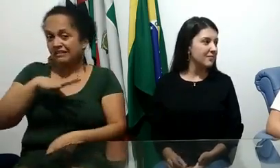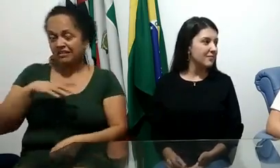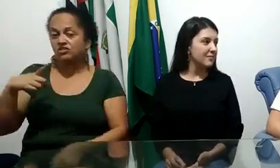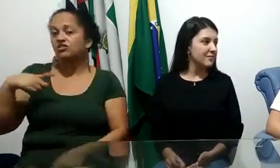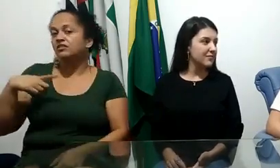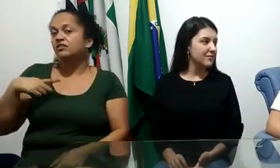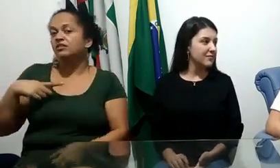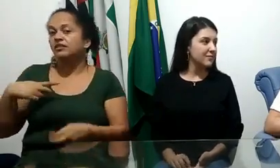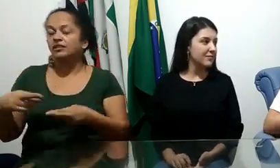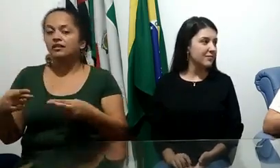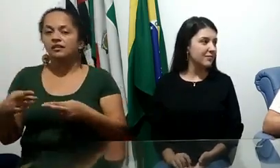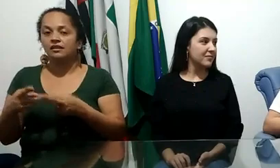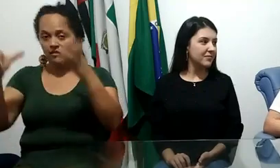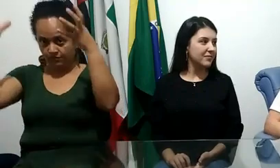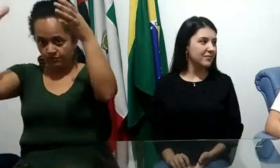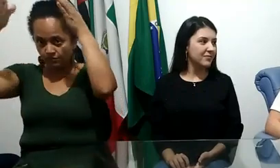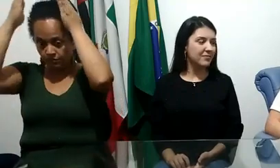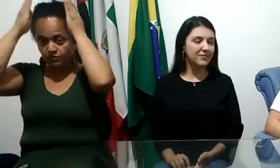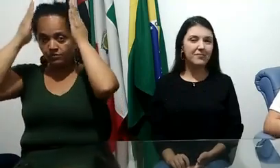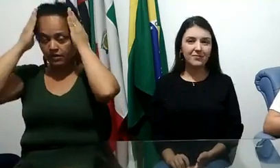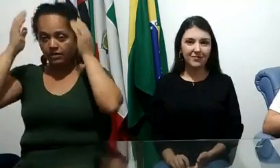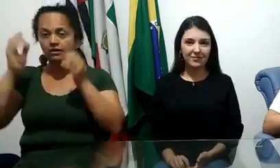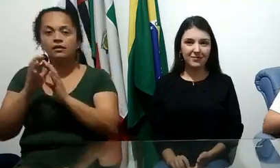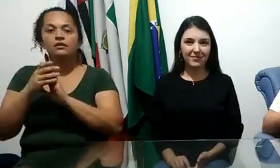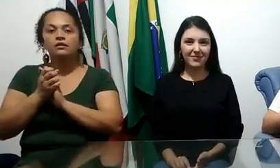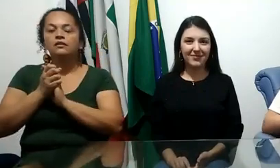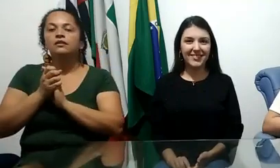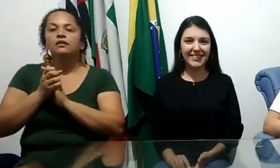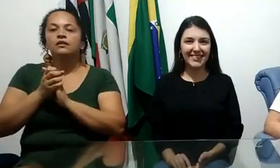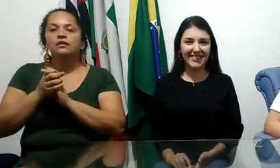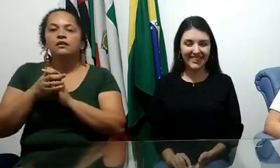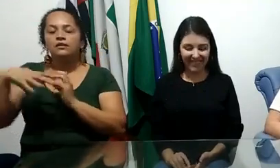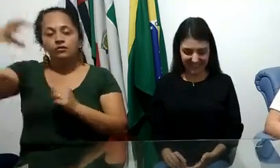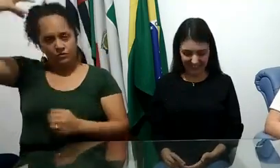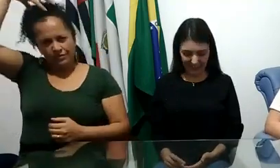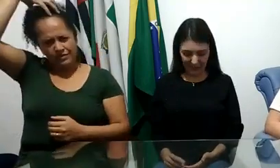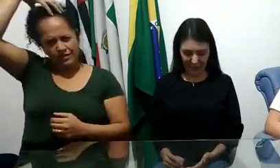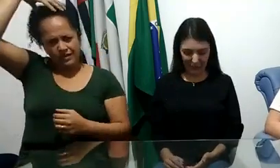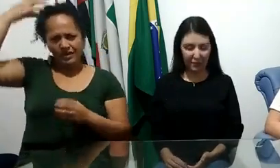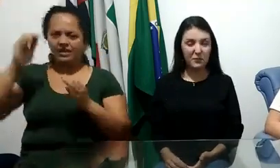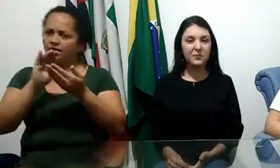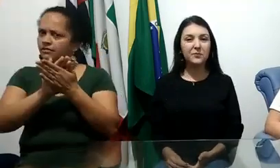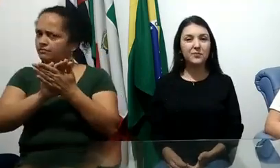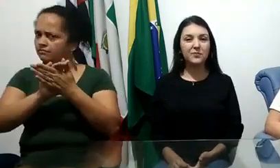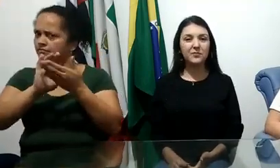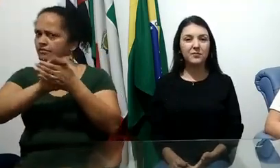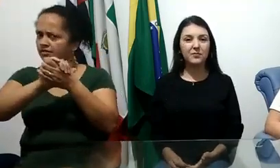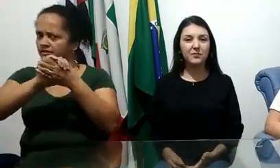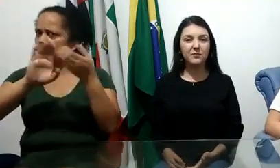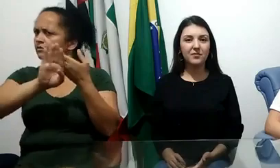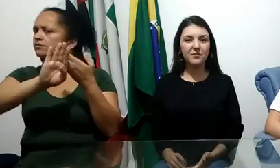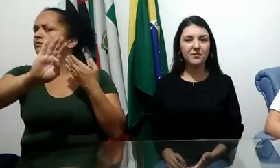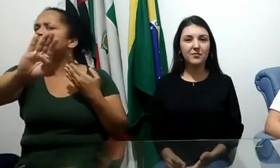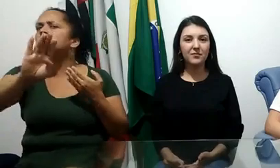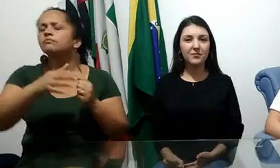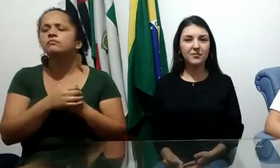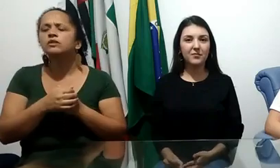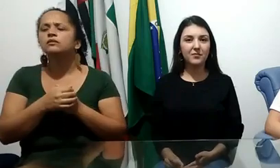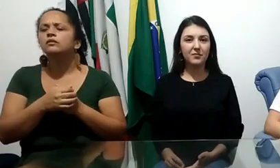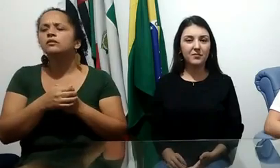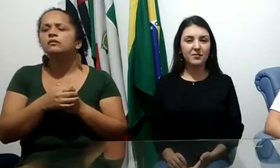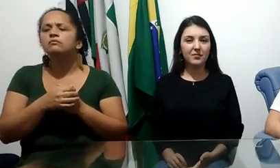se divorciado de sua esposa por um problema, enfim, mandou ela embora. E ele pediu para os seus servos